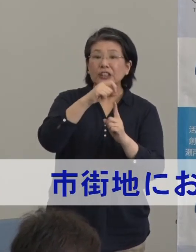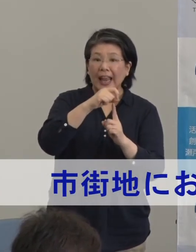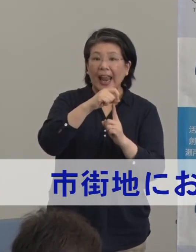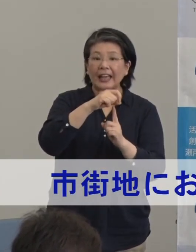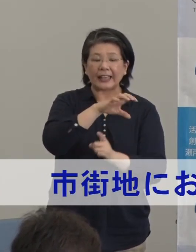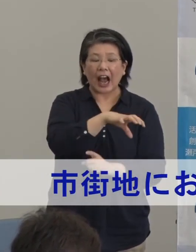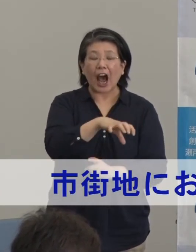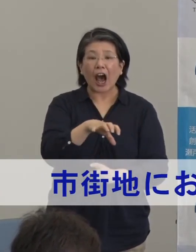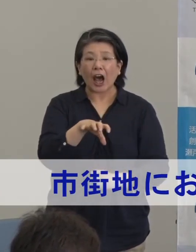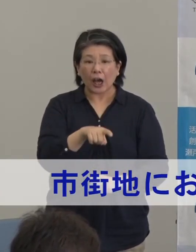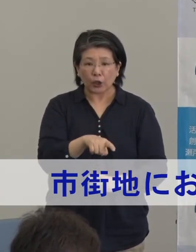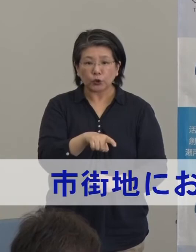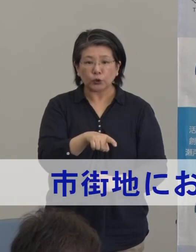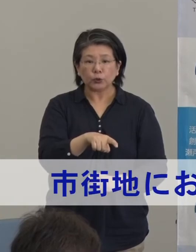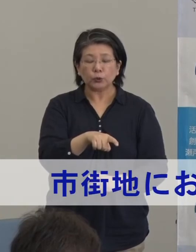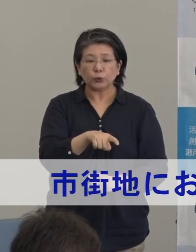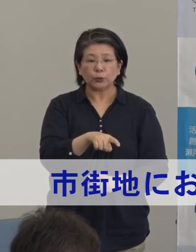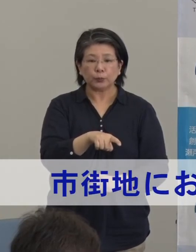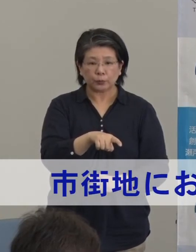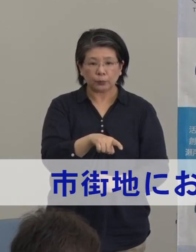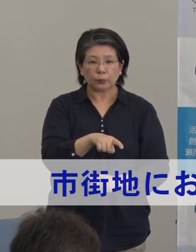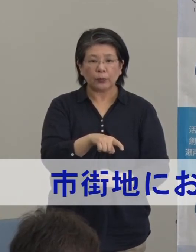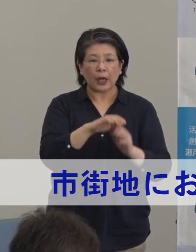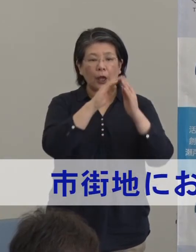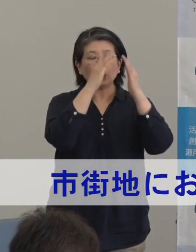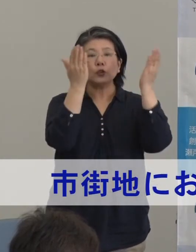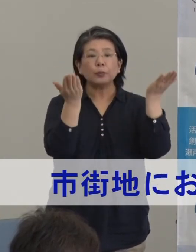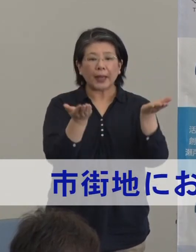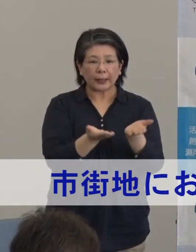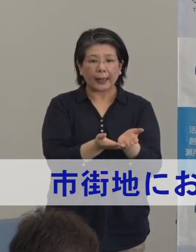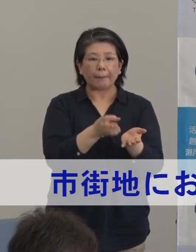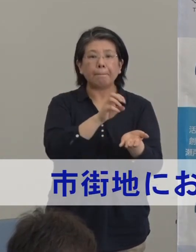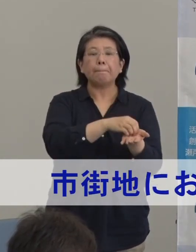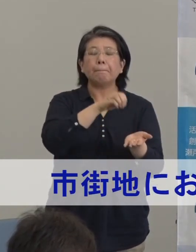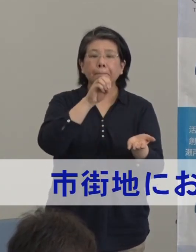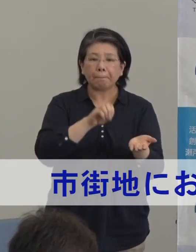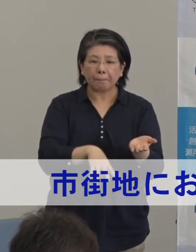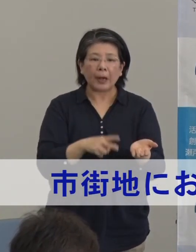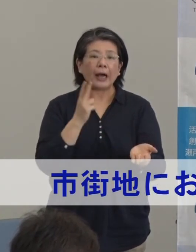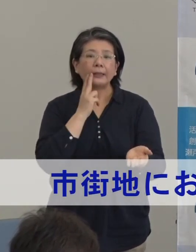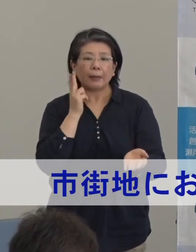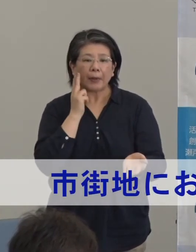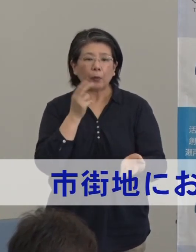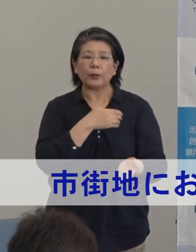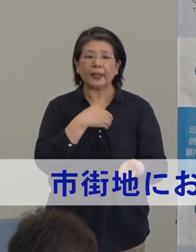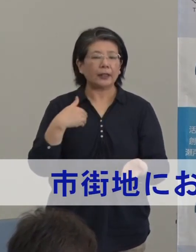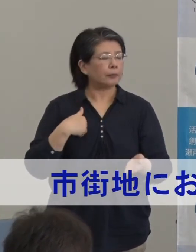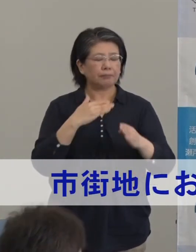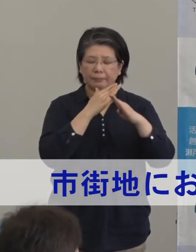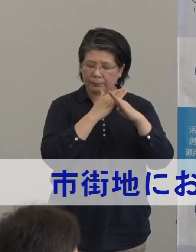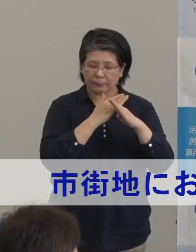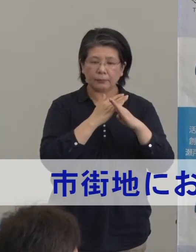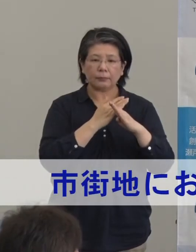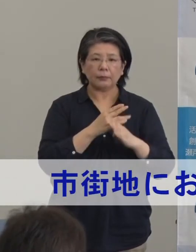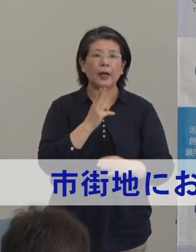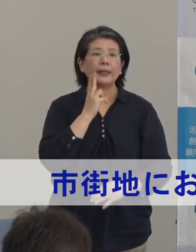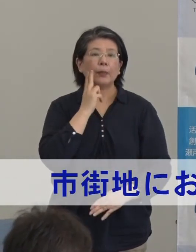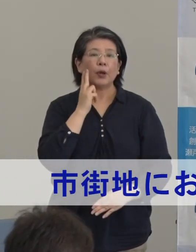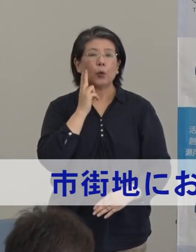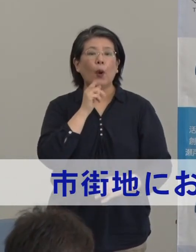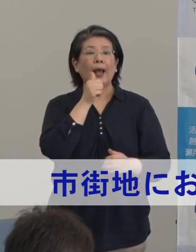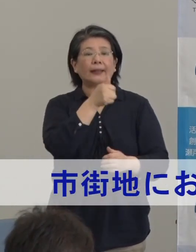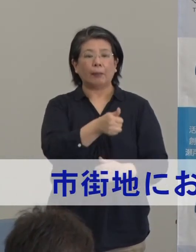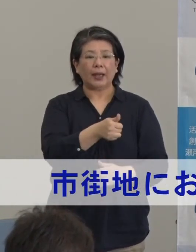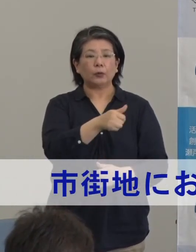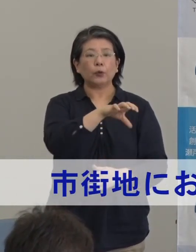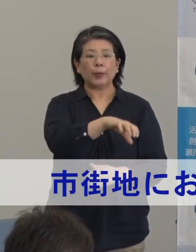ところにあるものについては、すべて閉鎖を一時、まあ、一定期間を区切って閉鎖をしたいというふうに思っております